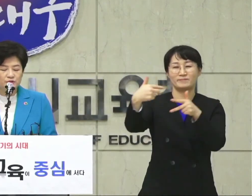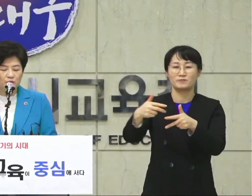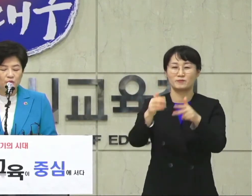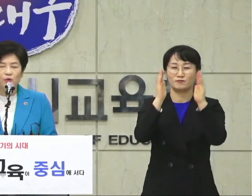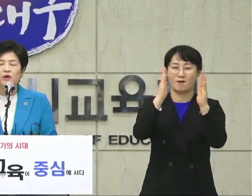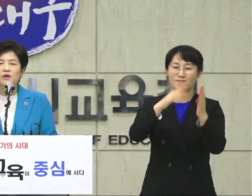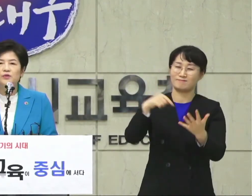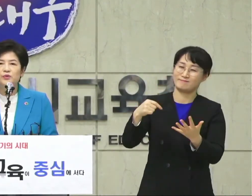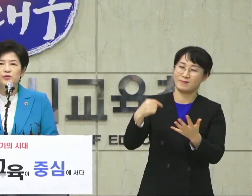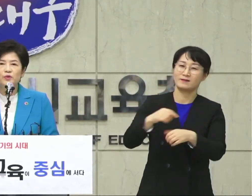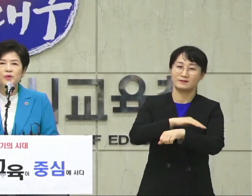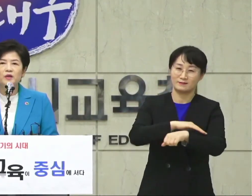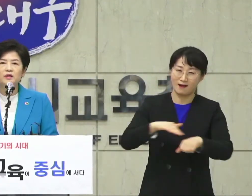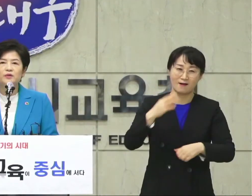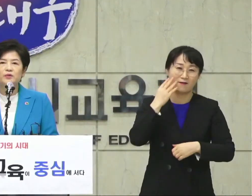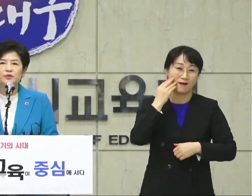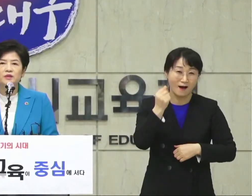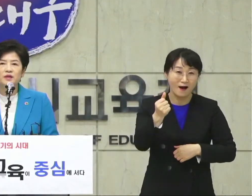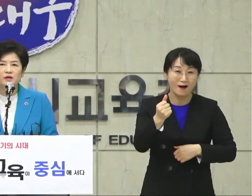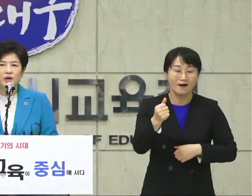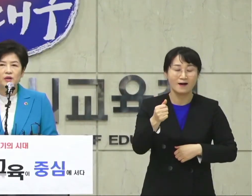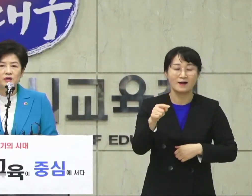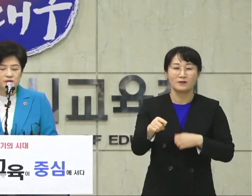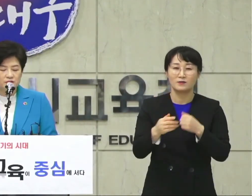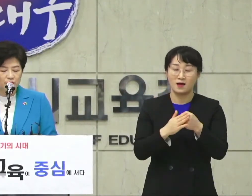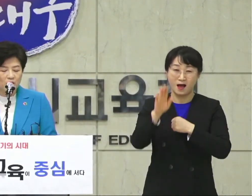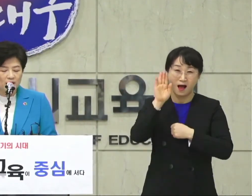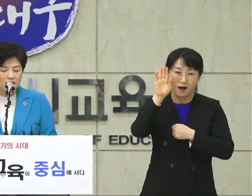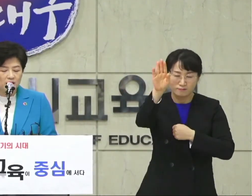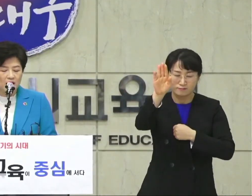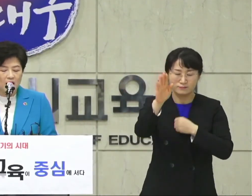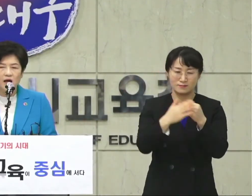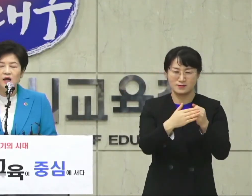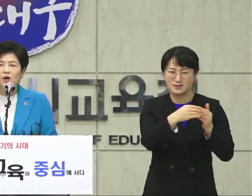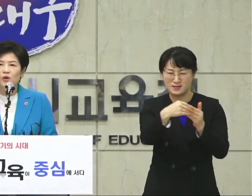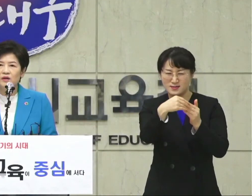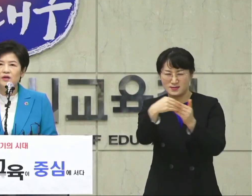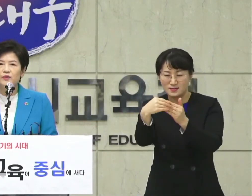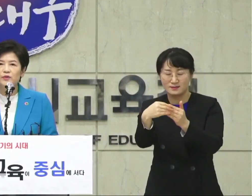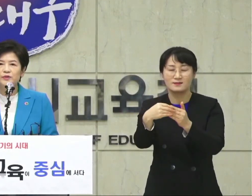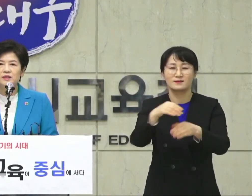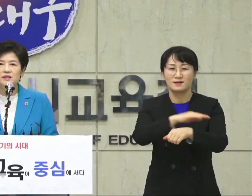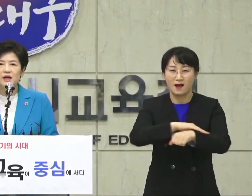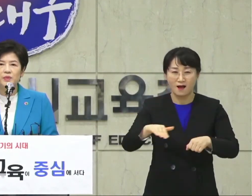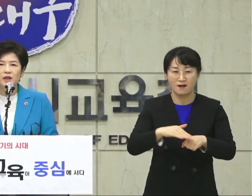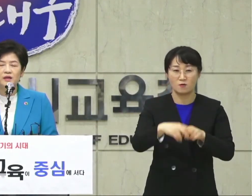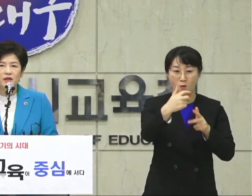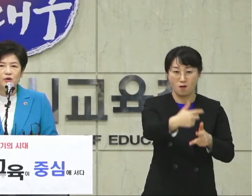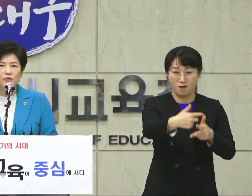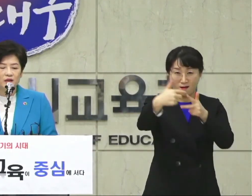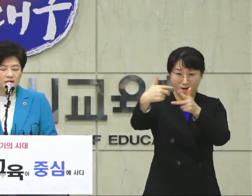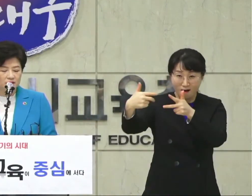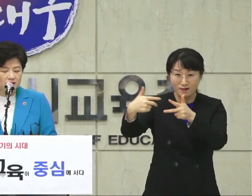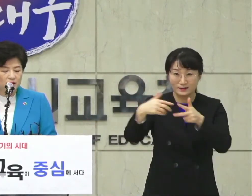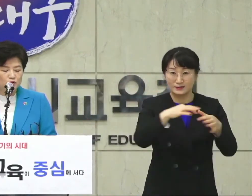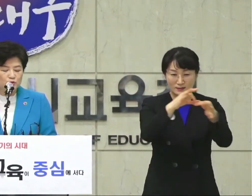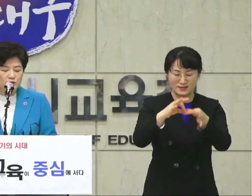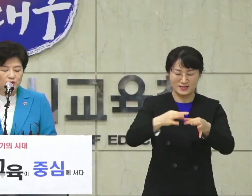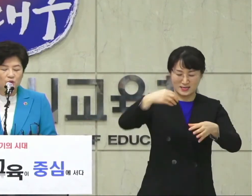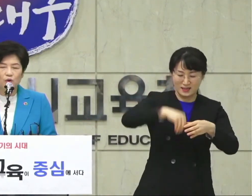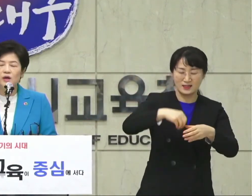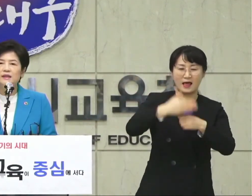실시할 수 있었고 뉴노멀 교실 혁명을 선도한 결과 원격 교육 시스템인